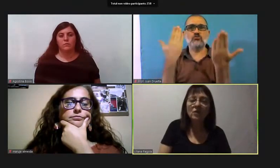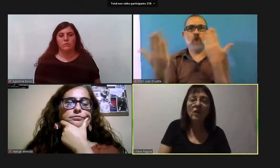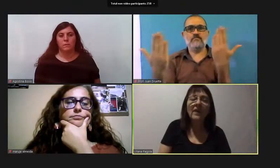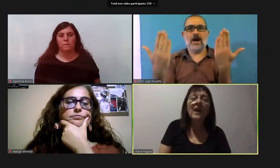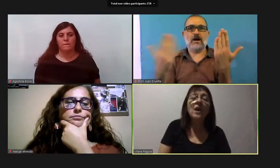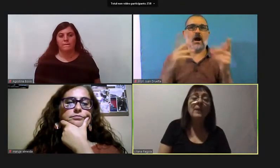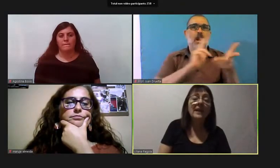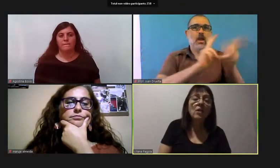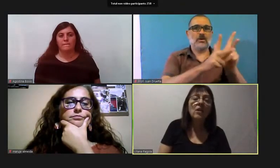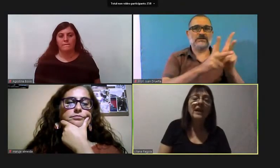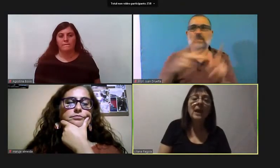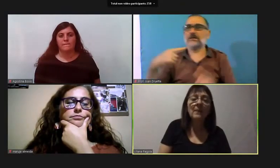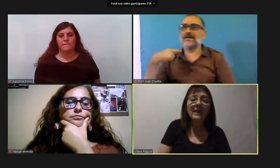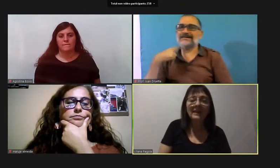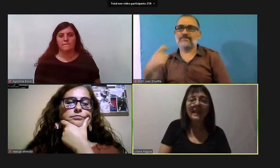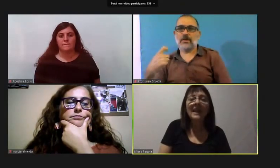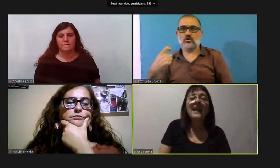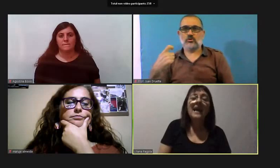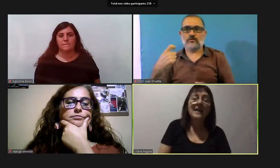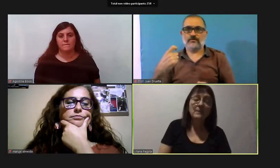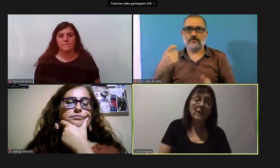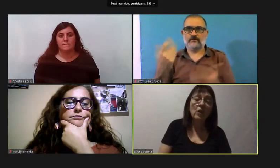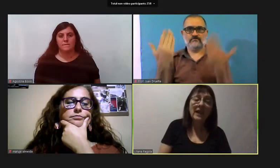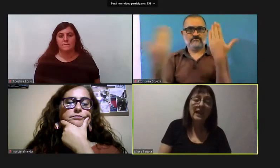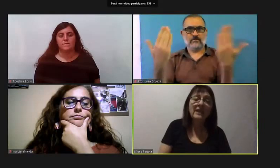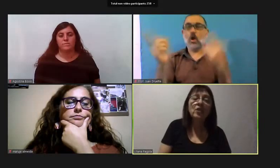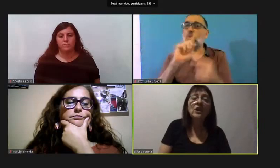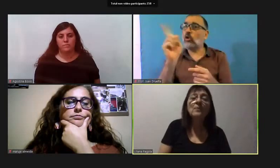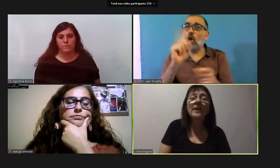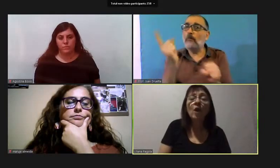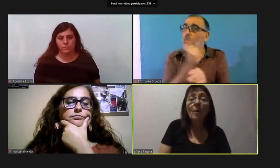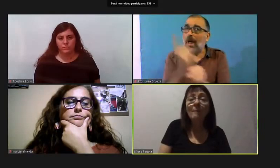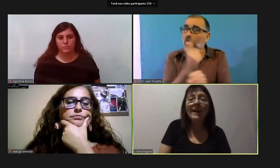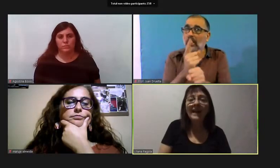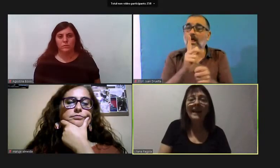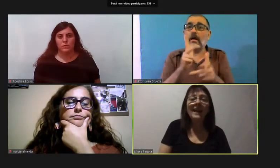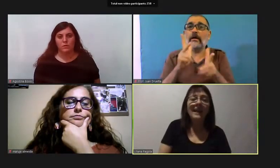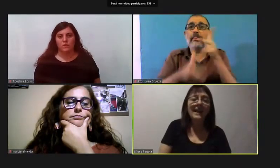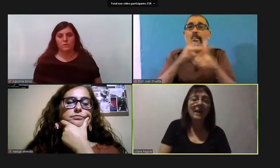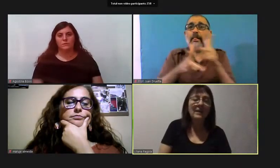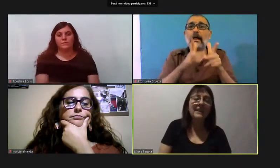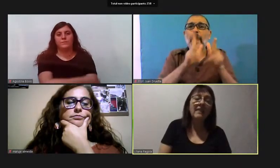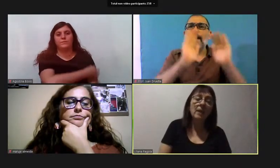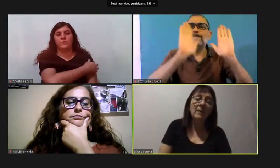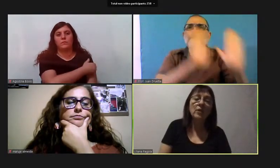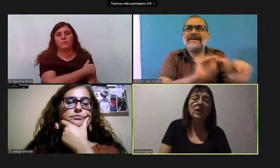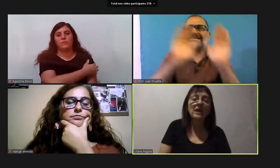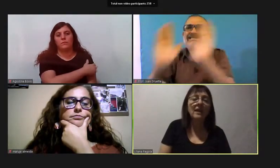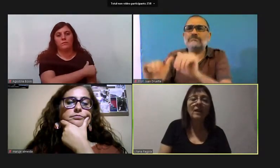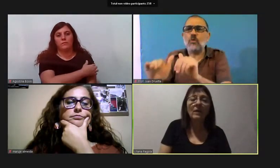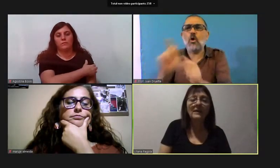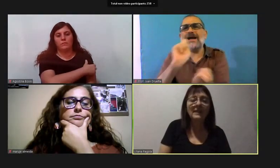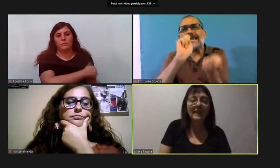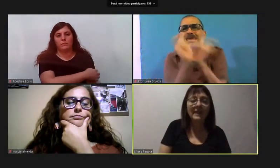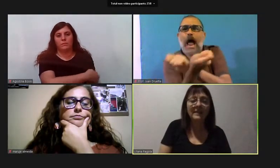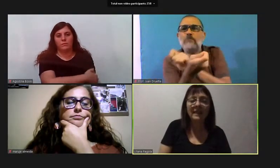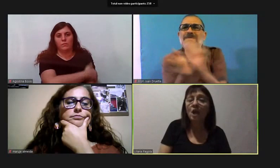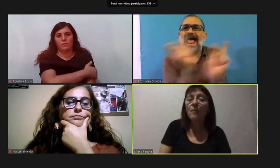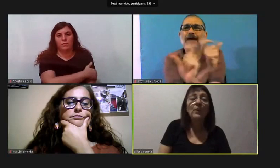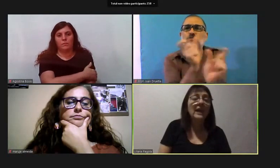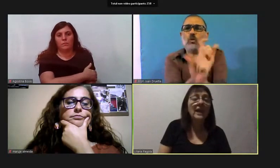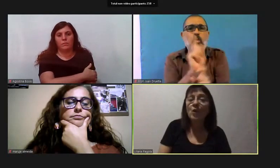comunidad sorda para que logren aprender español escrito y puedan comparar las gramáticas del español y la lengua de